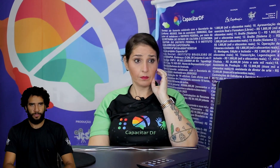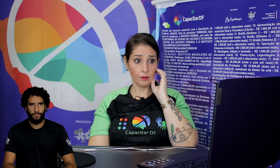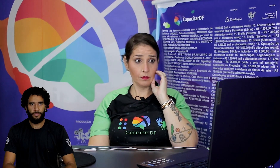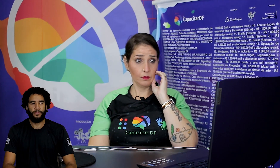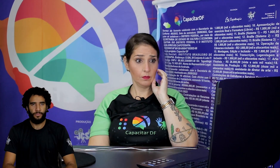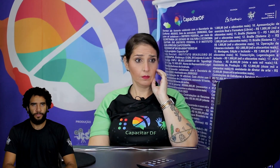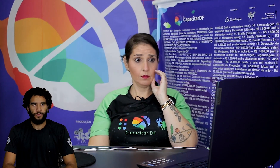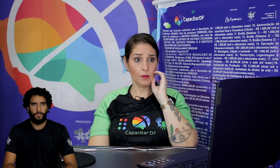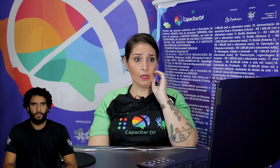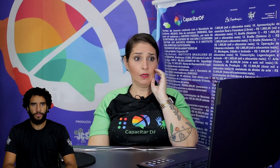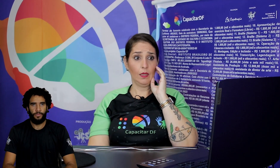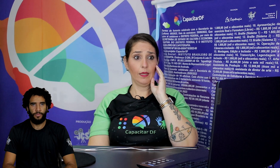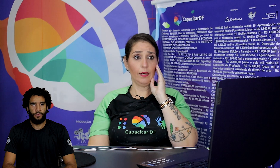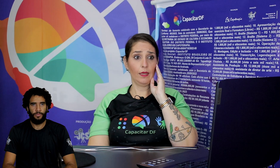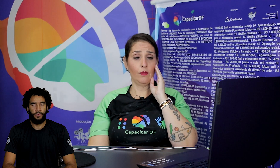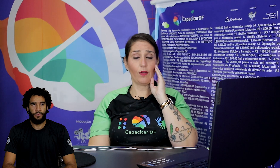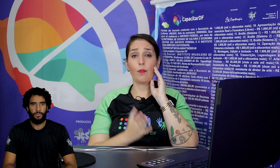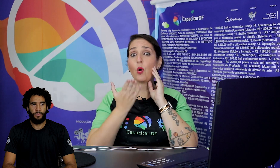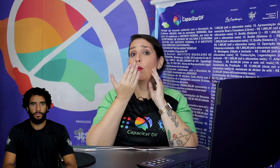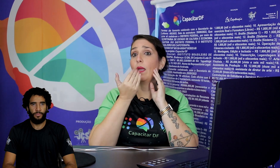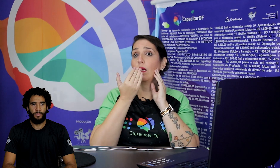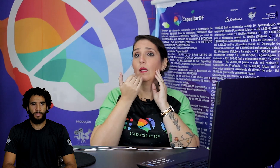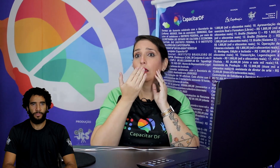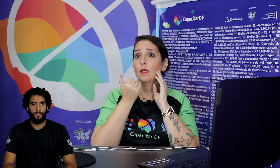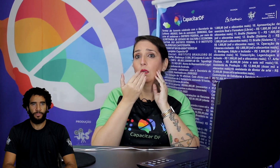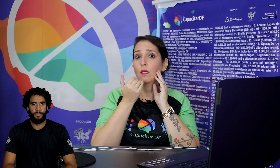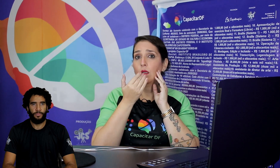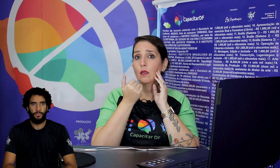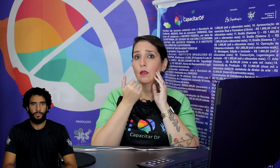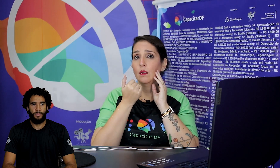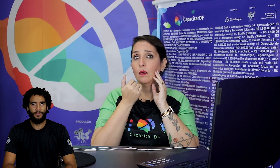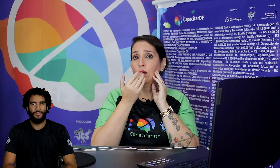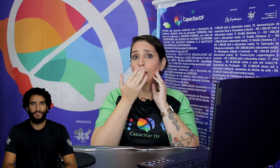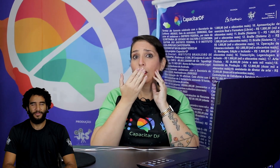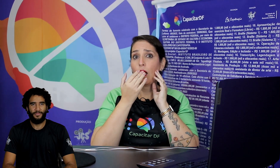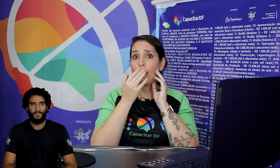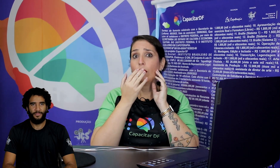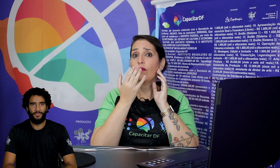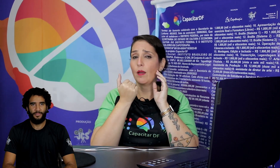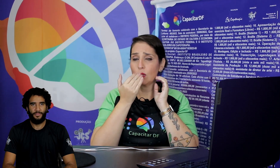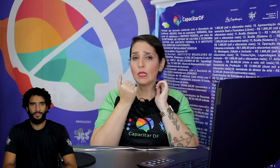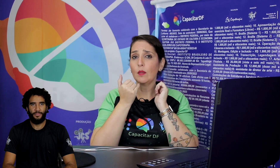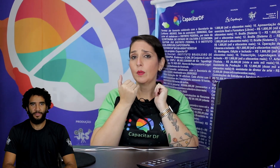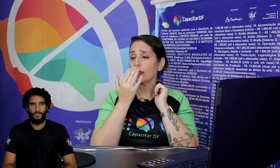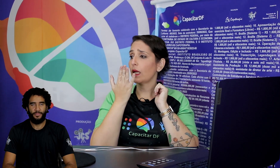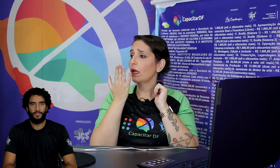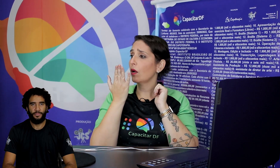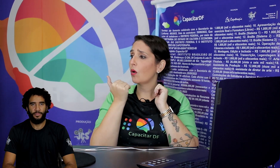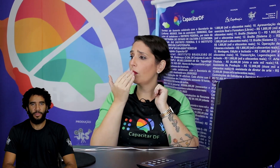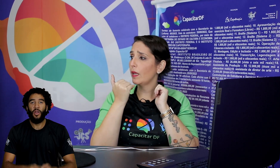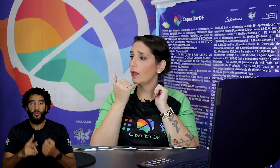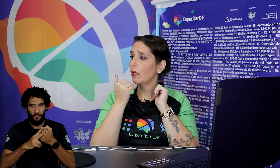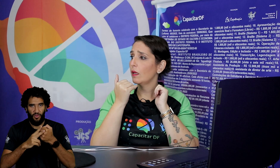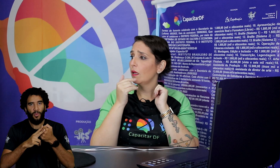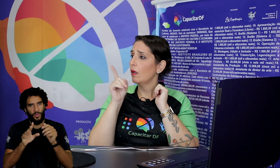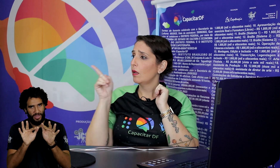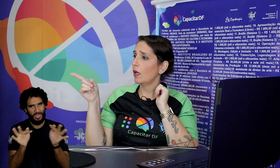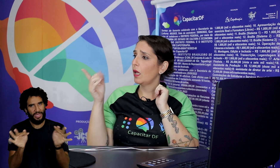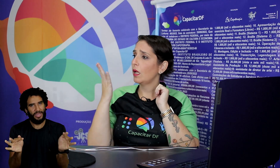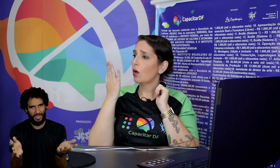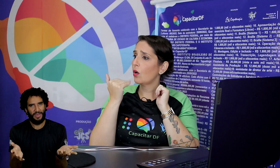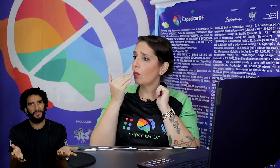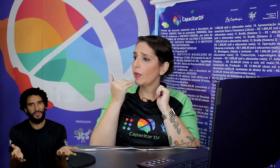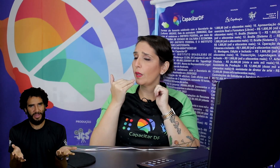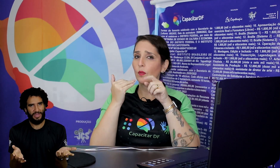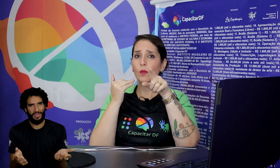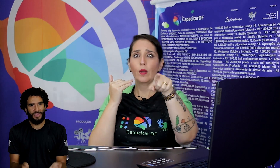Verbo comer. Verbo simples, né? Comer.